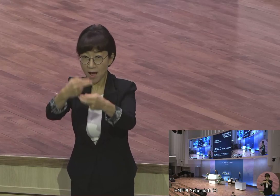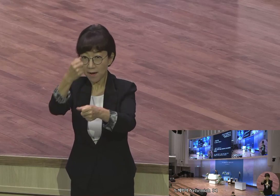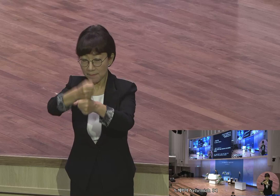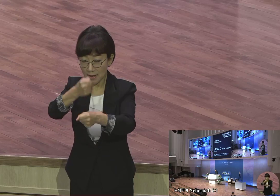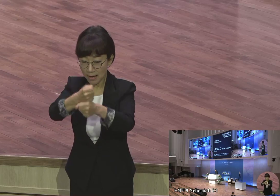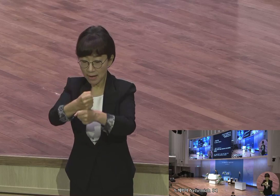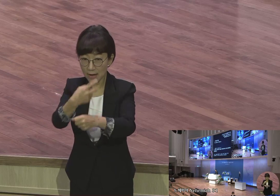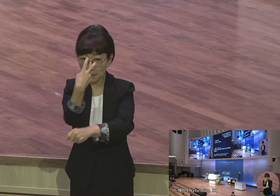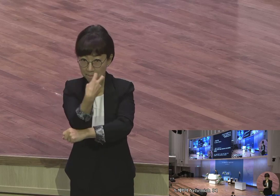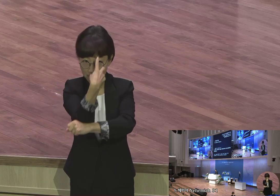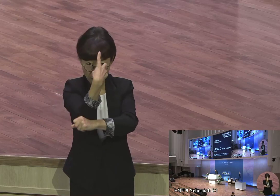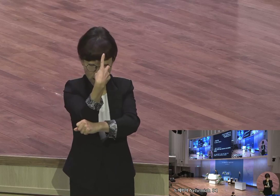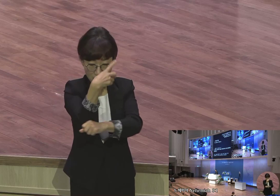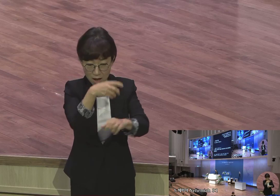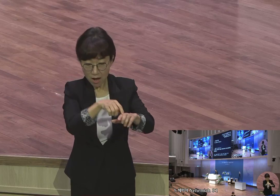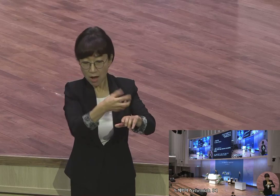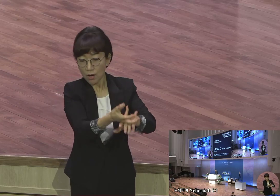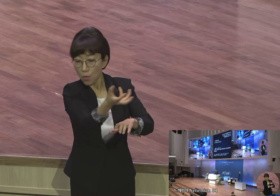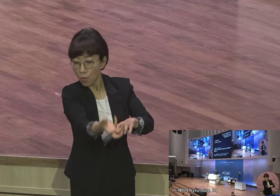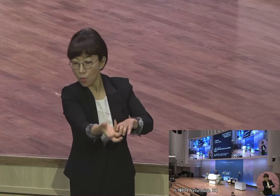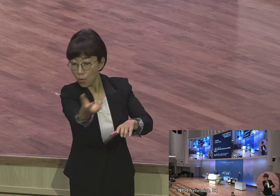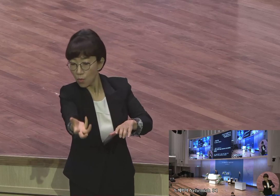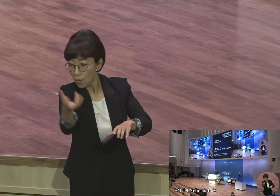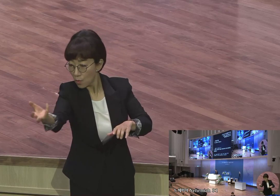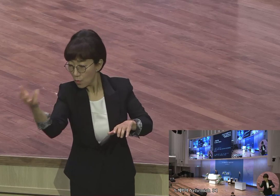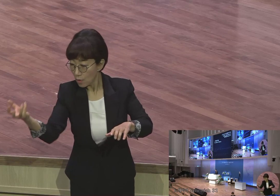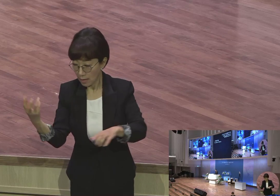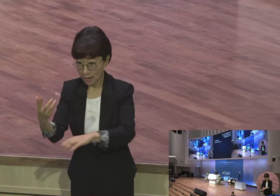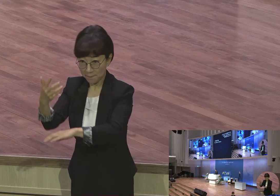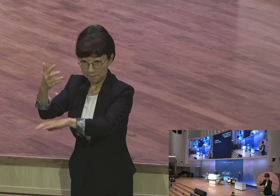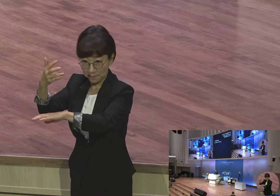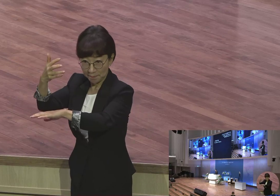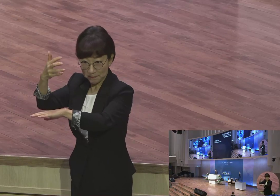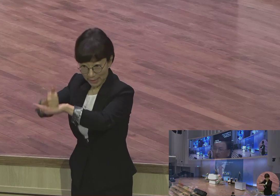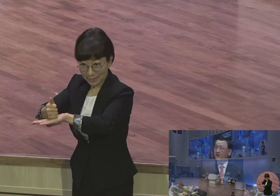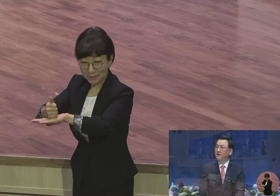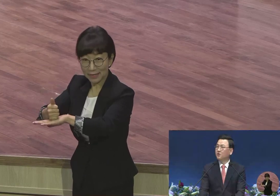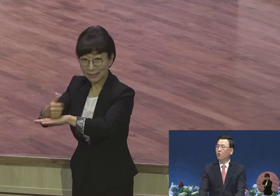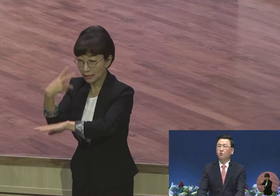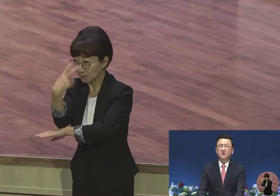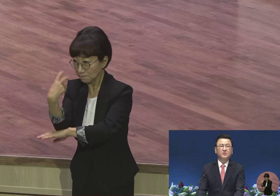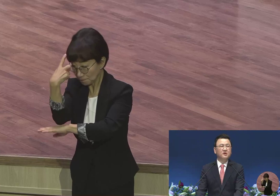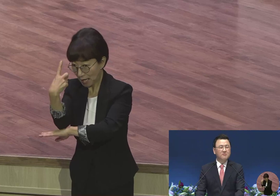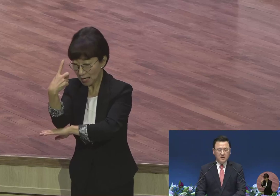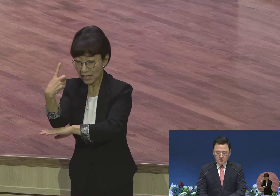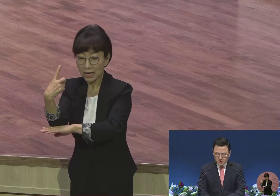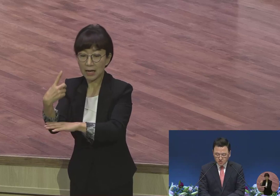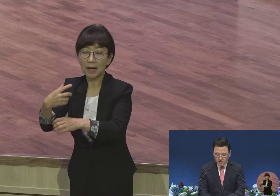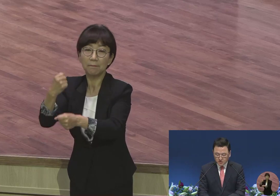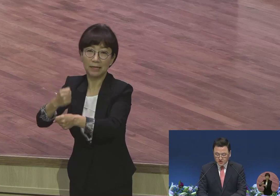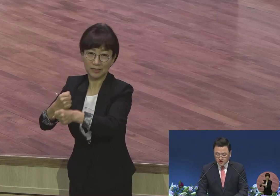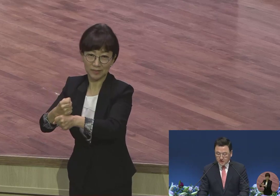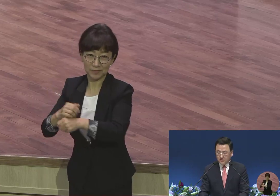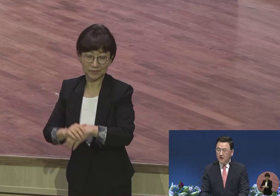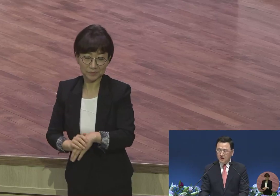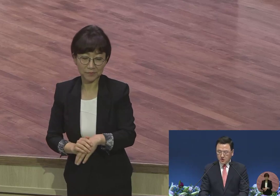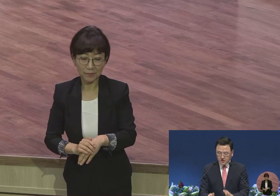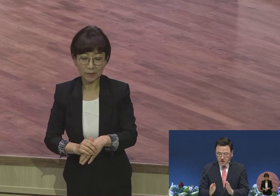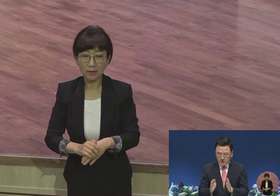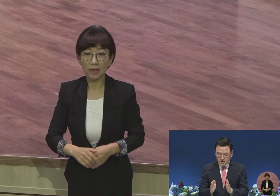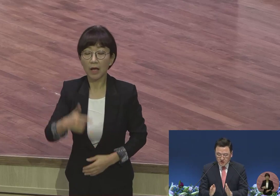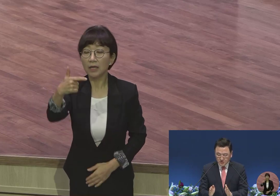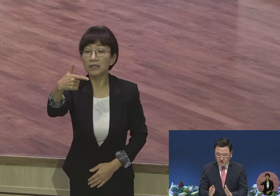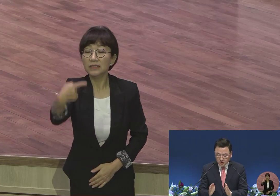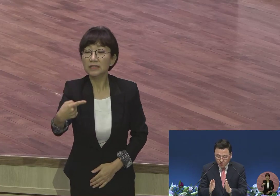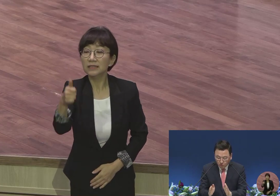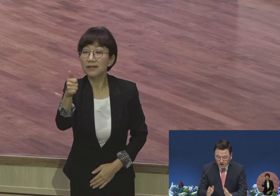망대에서부터 하나의 망대까지 성벽하였고 느헤미야가 성벽을 재건합니다. 52일 만에 성벽을 재건해요.